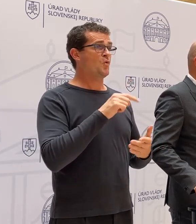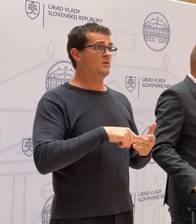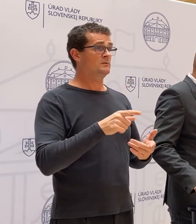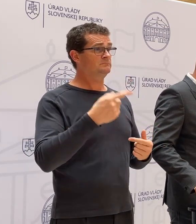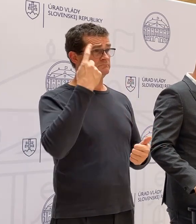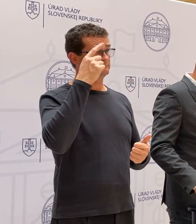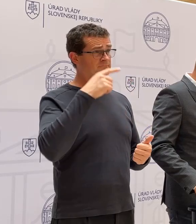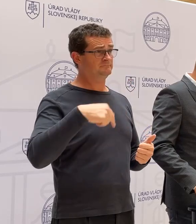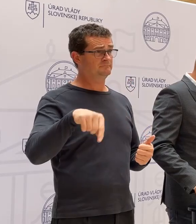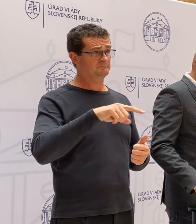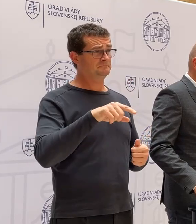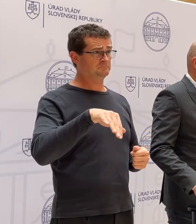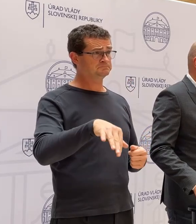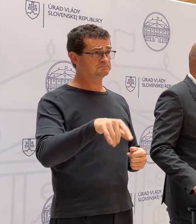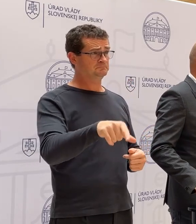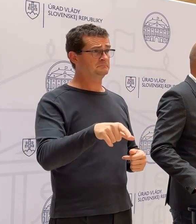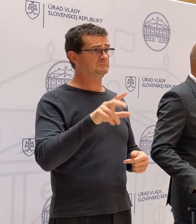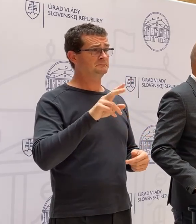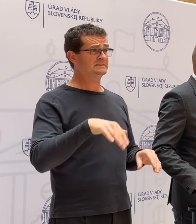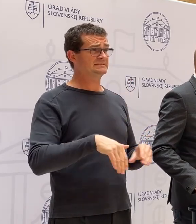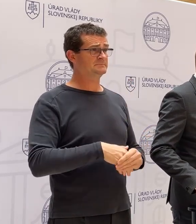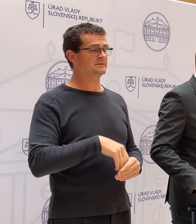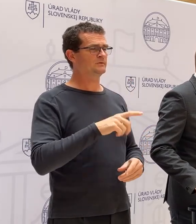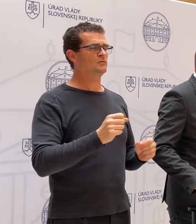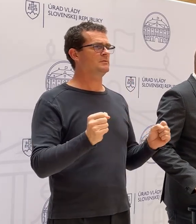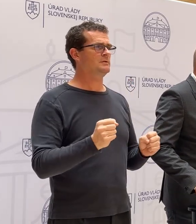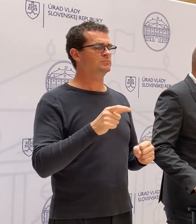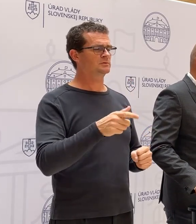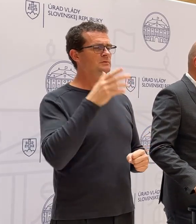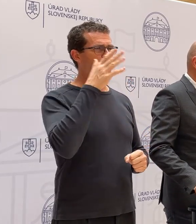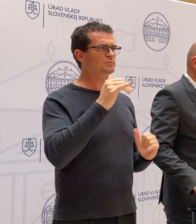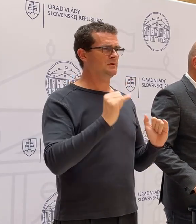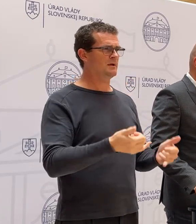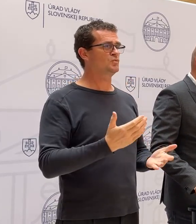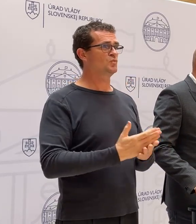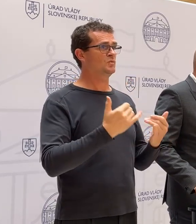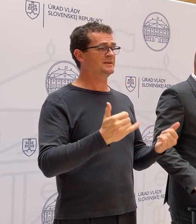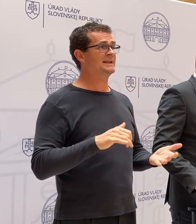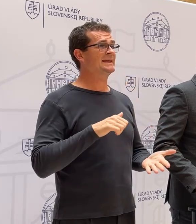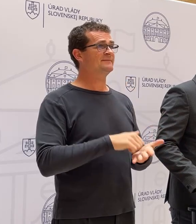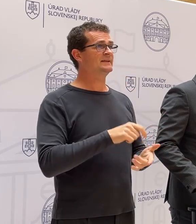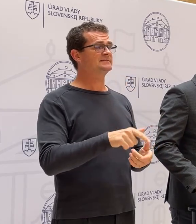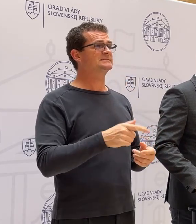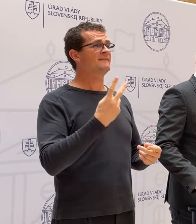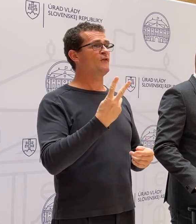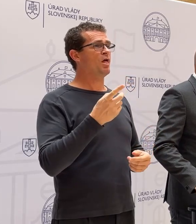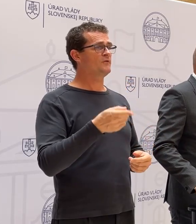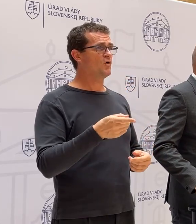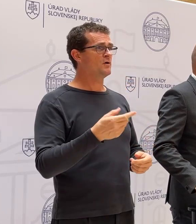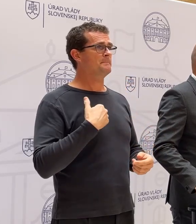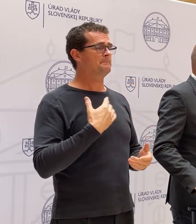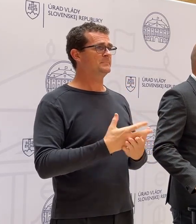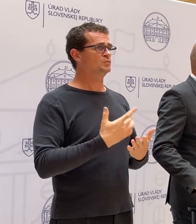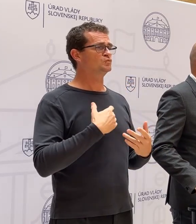dostatok kvalifikovaných pracovníkov. V tomto smere nejaké opatrenia? Nemajte o to obavu. Jasné, že budú. Už pri investícii s Volvom sme